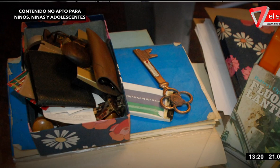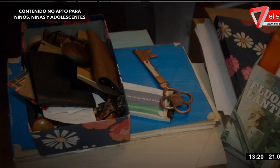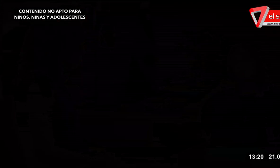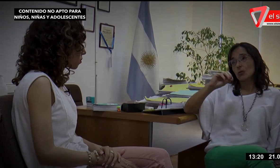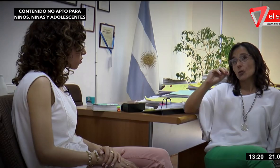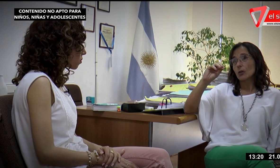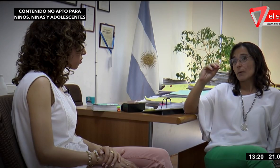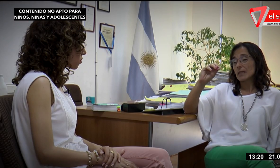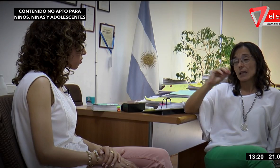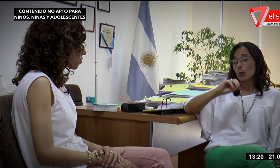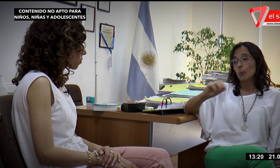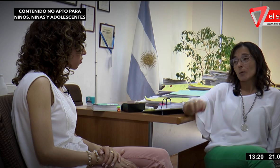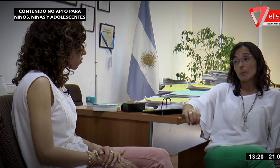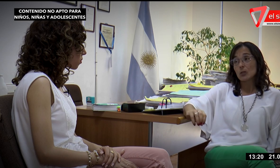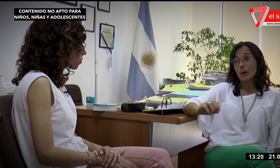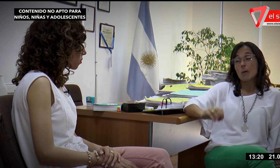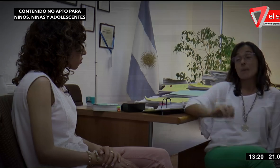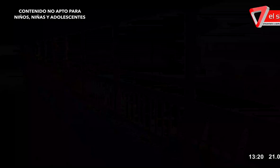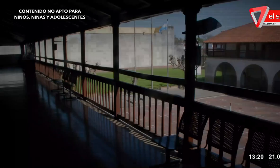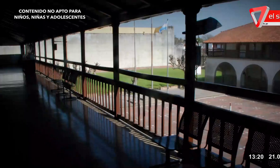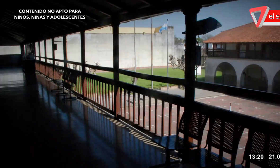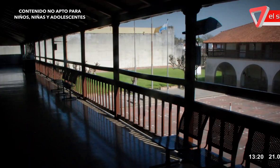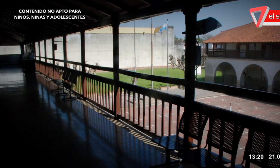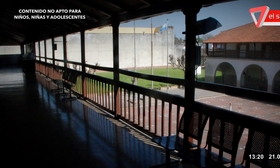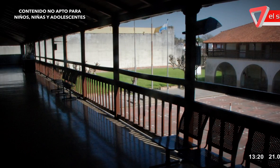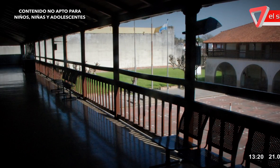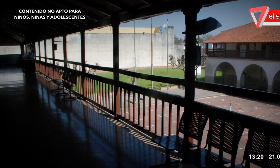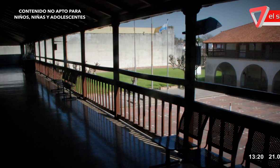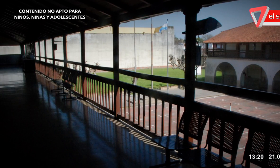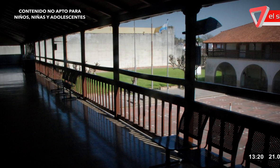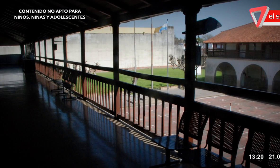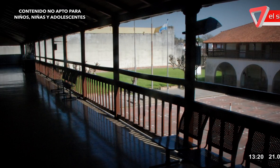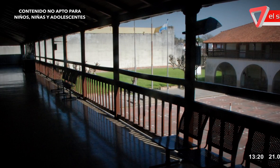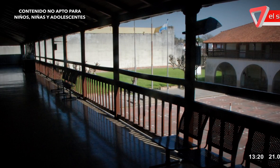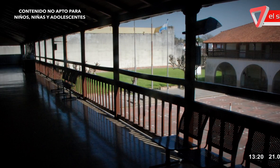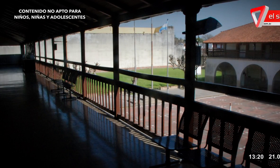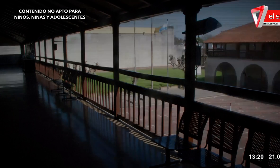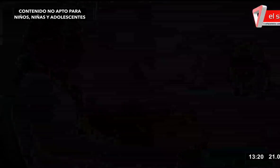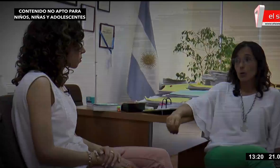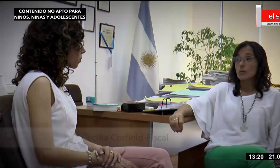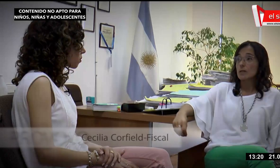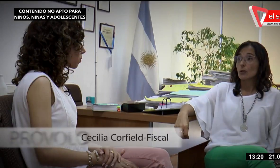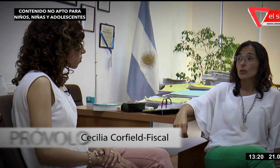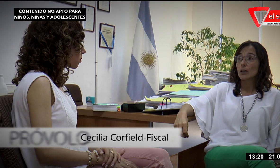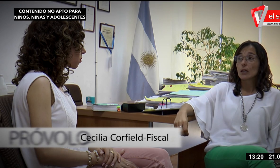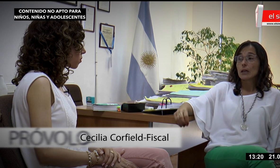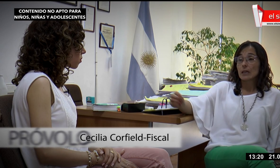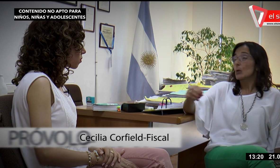un episodio de haberse caído de un primer piso por haber presenciado un abuso de otro compañero de manos de un sacerdote. Quiso